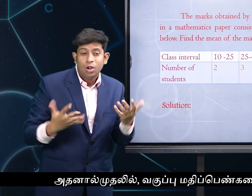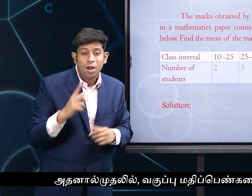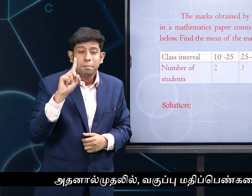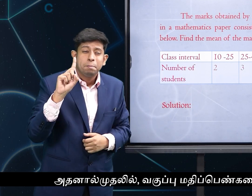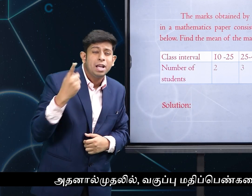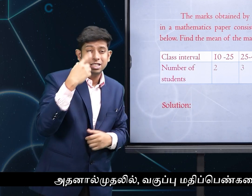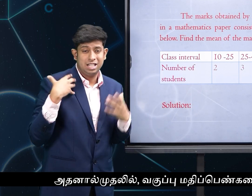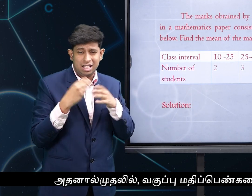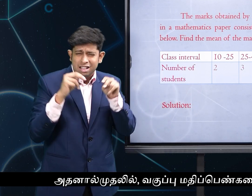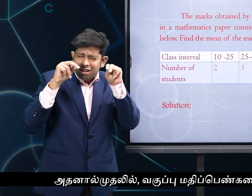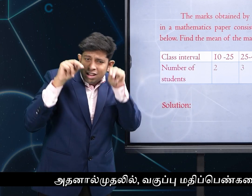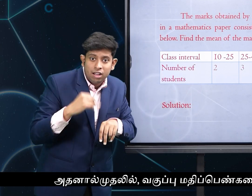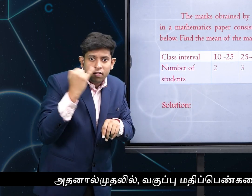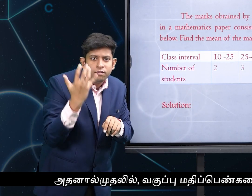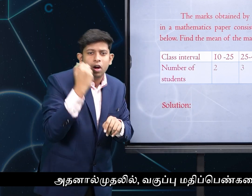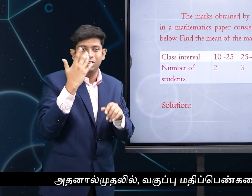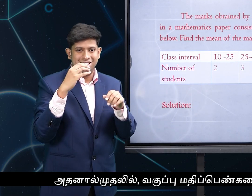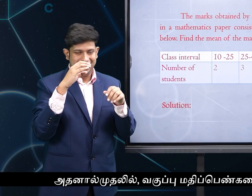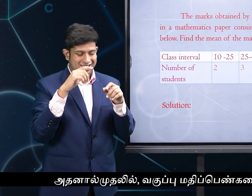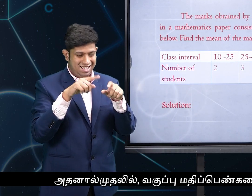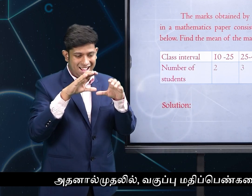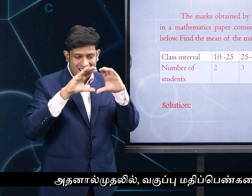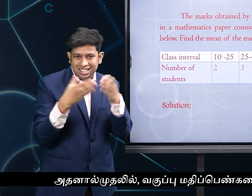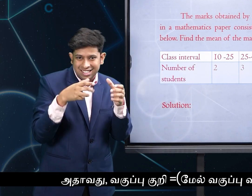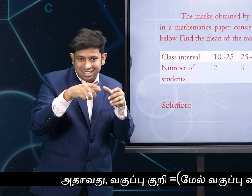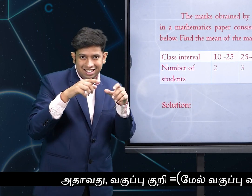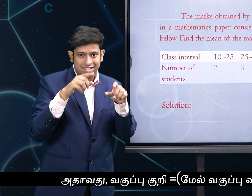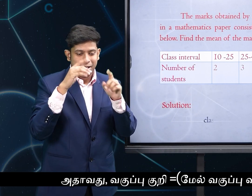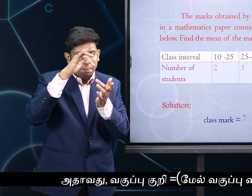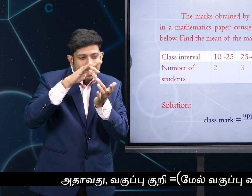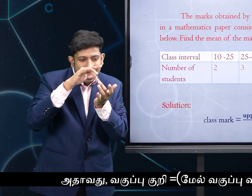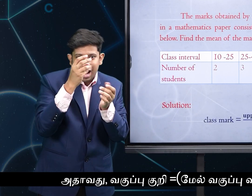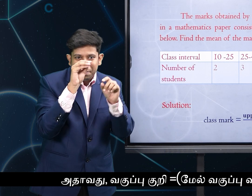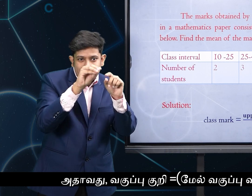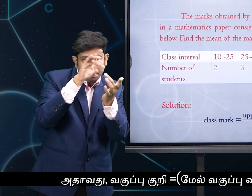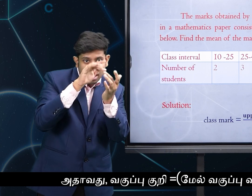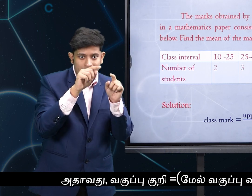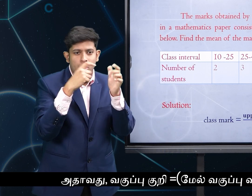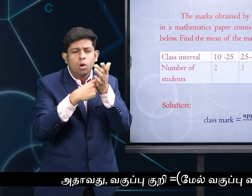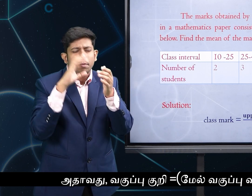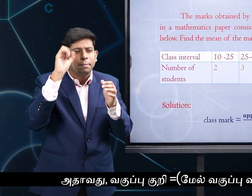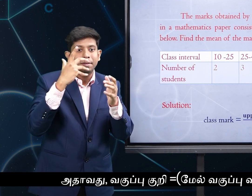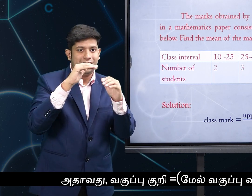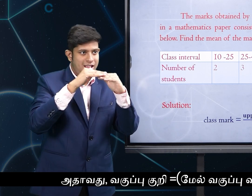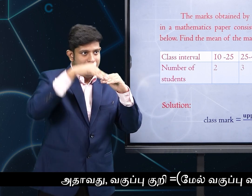அதனால் முதலில் வகுப்பு மதிப்பெண்களை கண்டுபிடிக்க வேண்டும். அதாவது வகுப்புக்குறி ஈடு